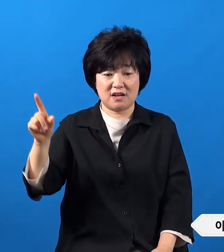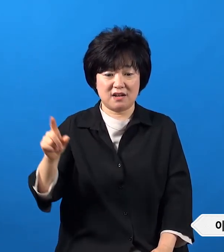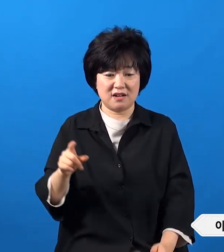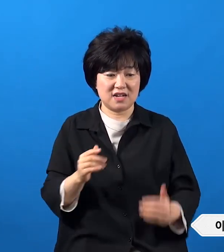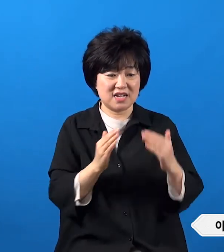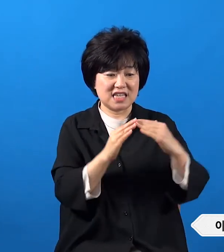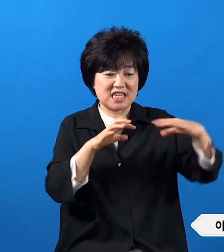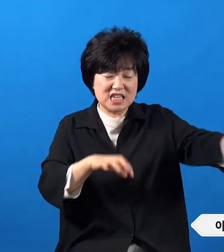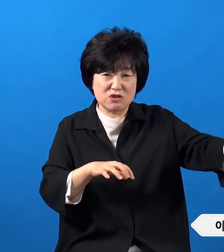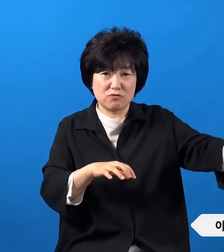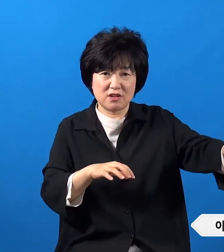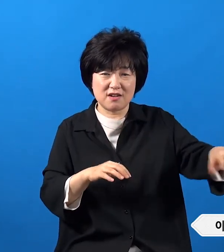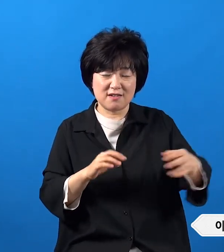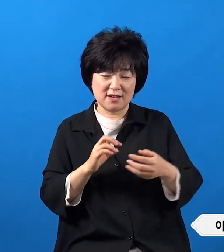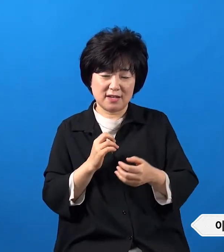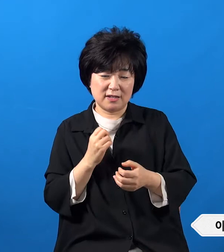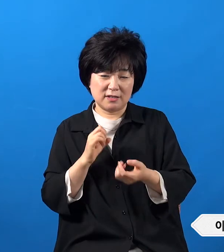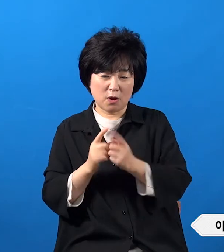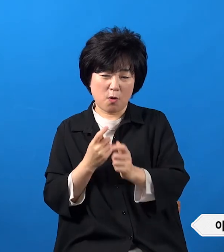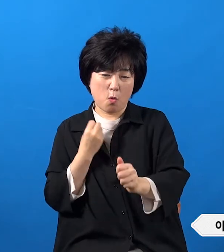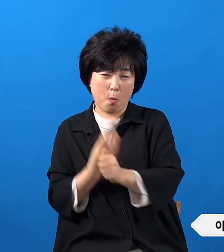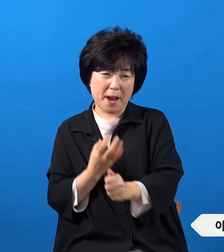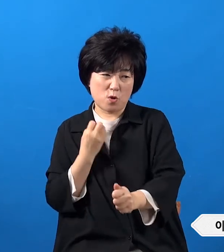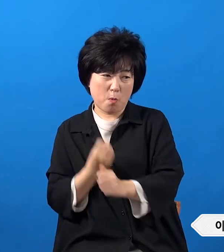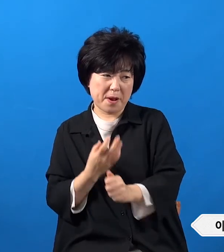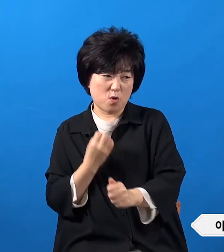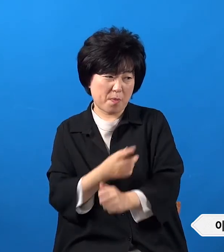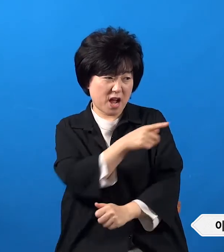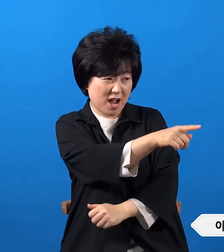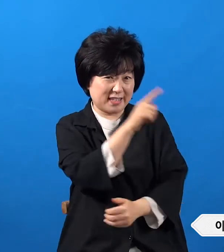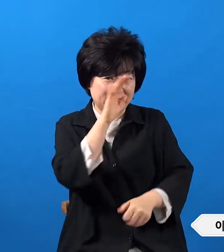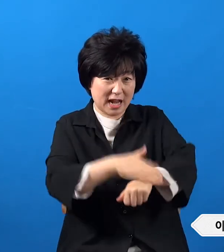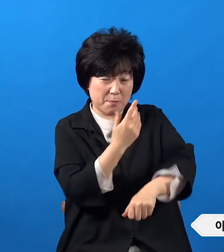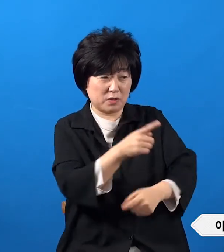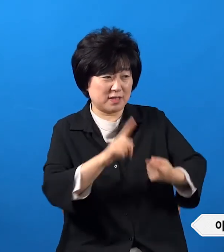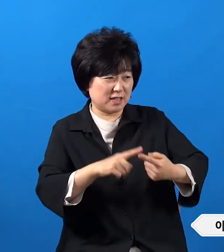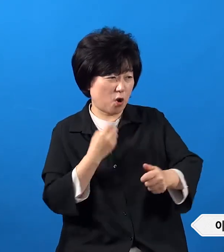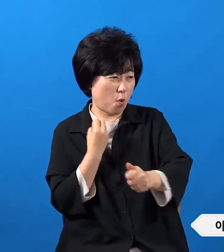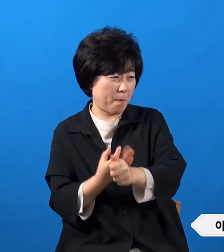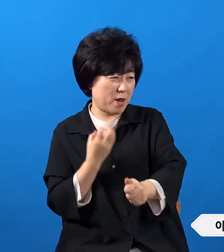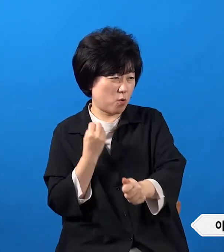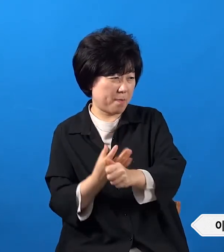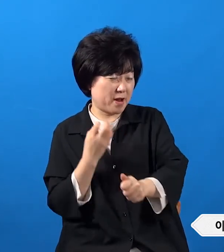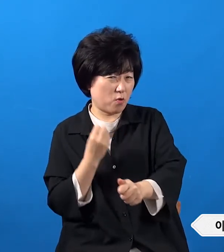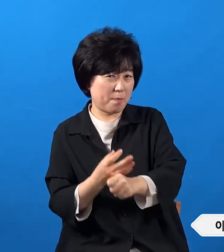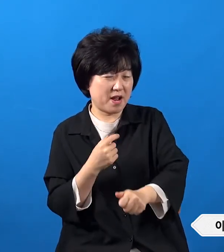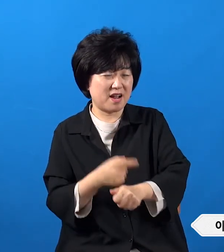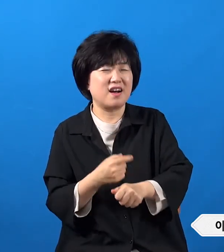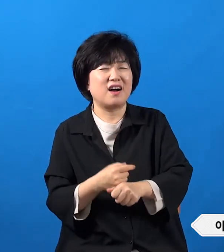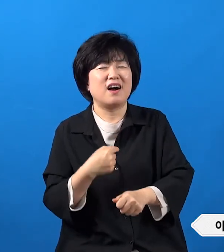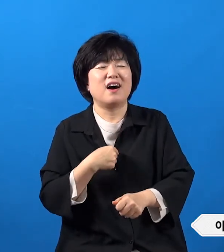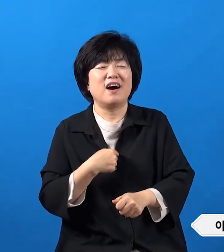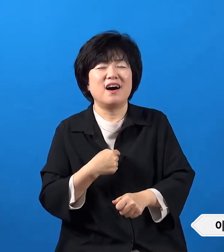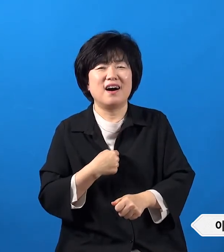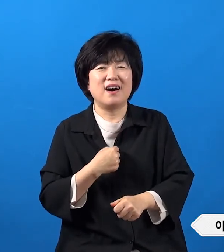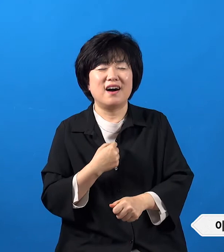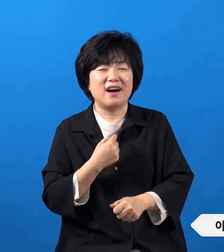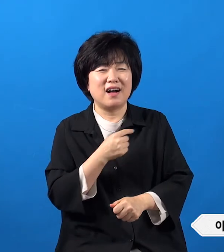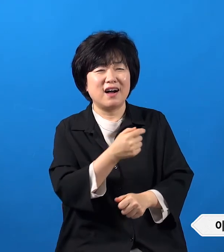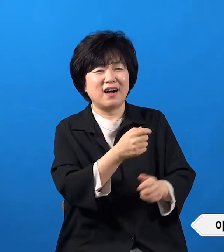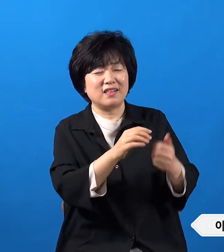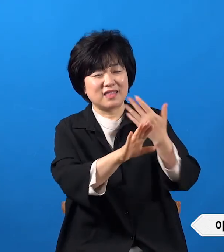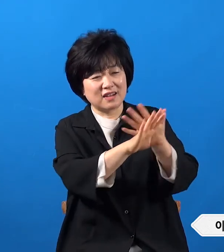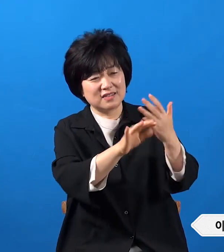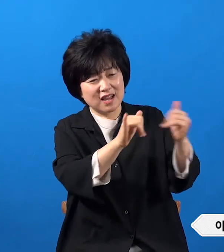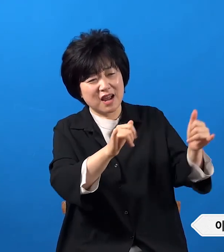그 배후에 악마의 영이, 마귀가 있다는 것입니다. 자, 이런 사람들에 대해서 주께서 어떻게